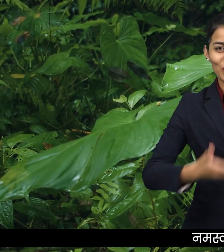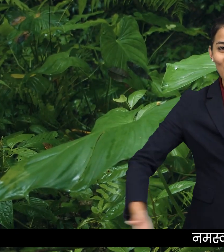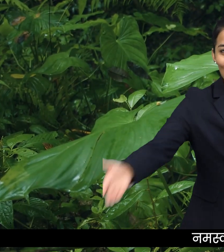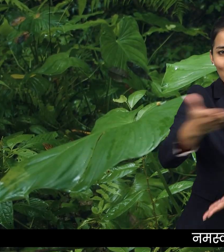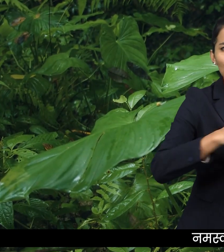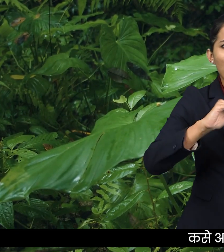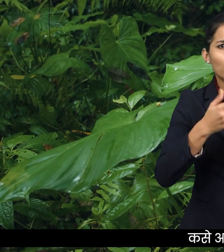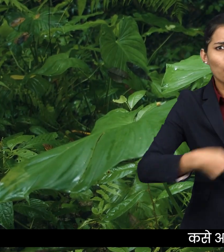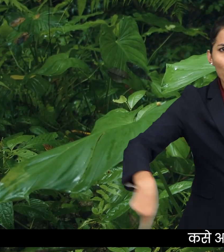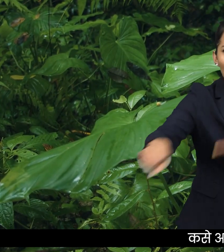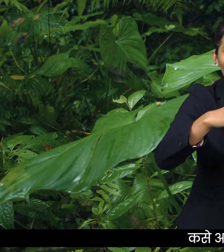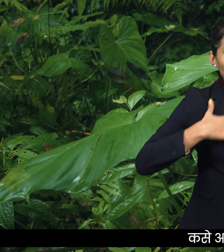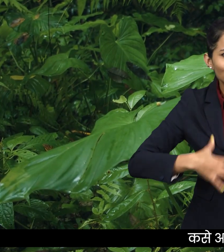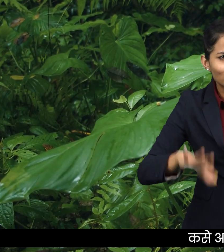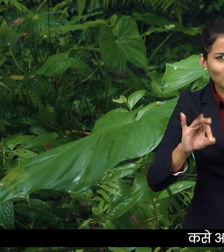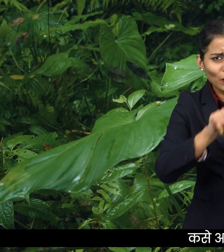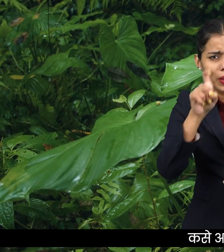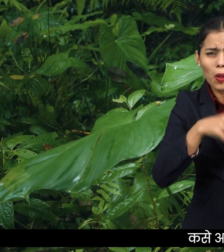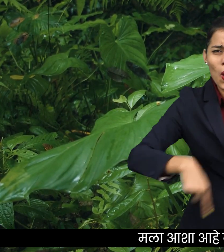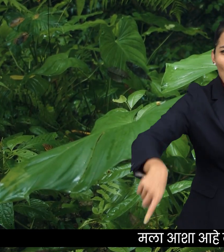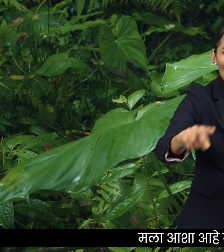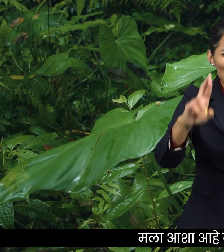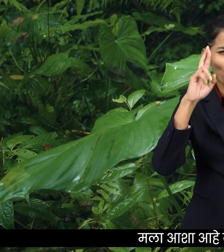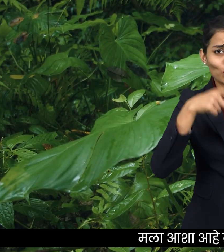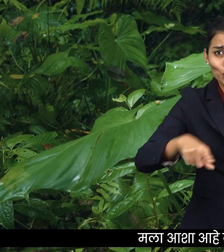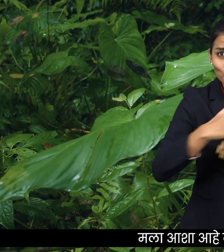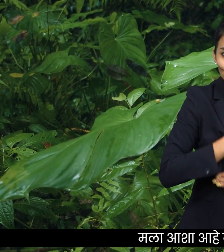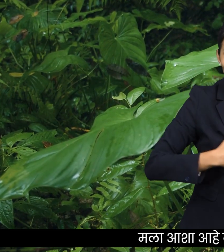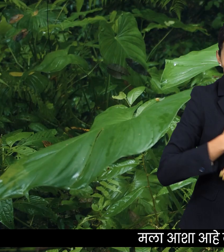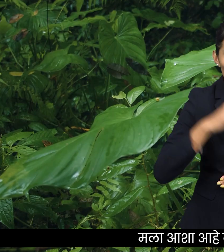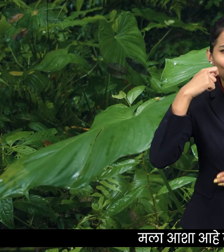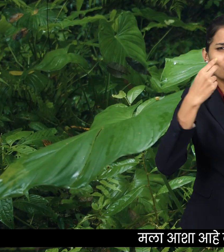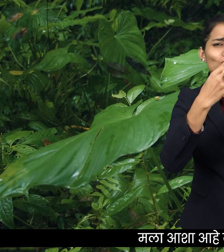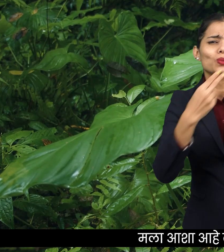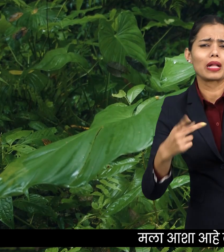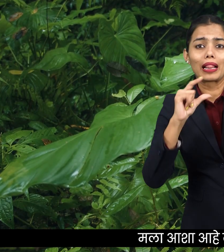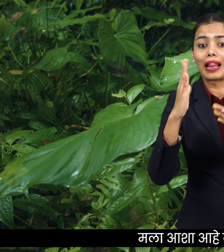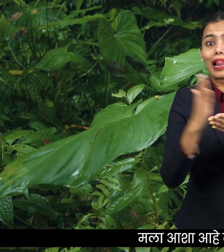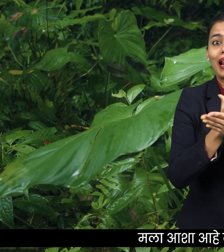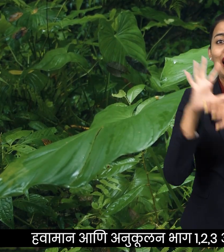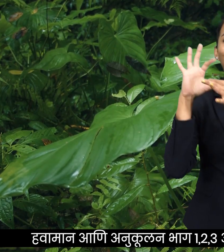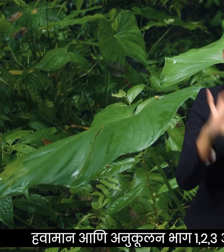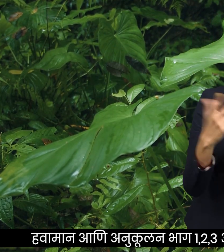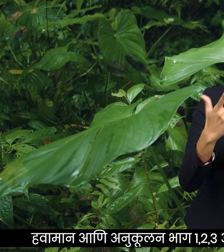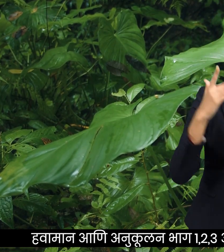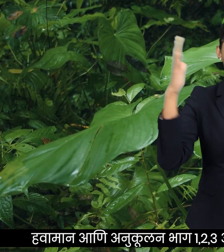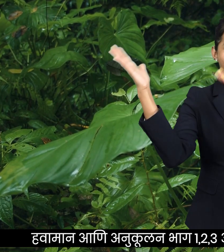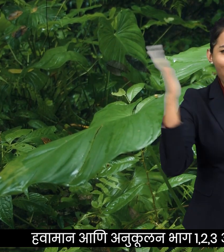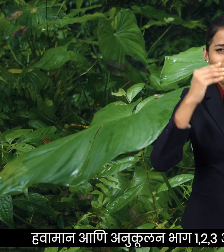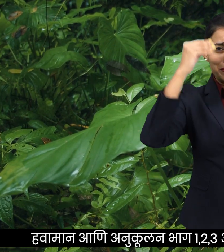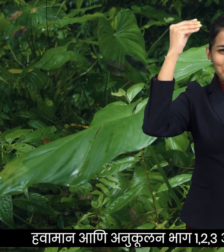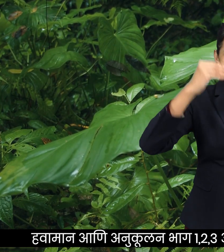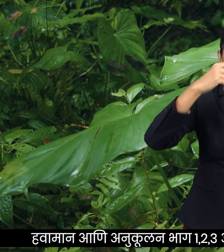नमस्कार मुलांनो, कसे आहात सगळे? मला आशा आहे की तुम्ही धडा हवामान, हवामान